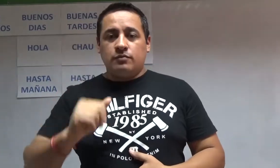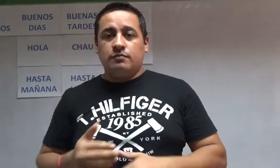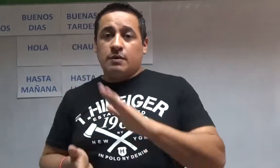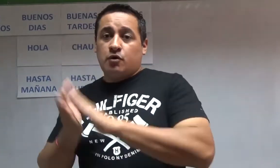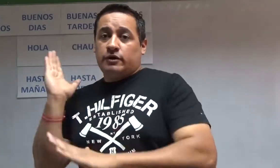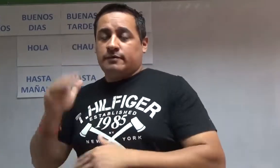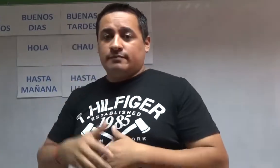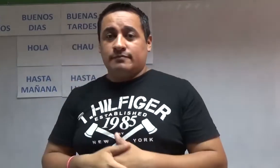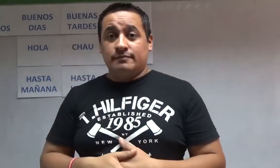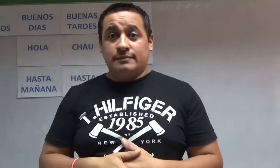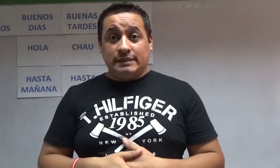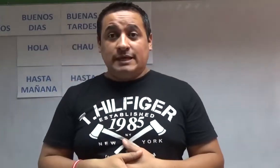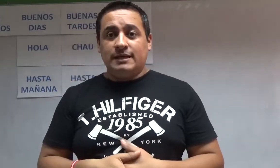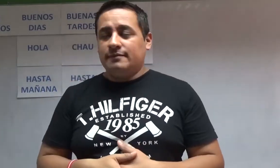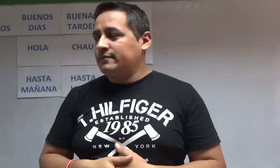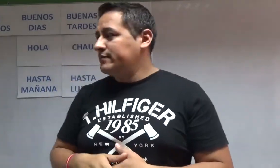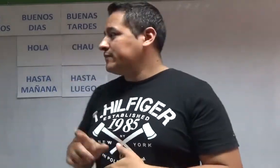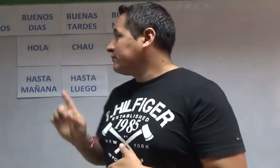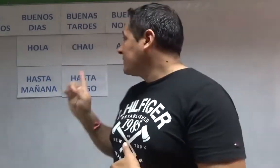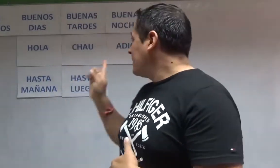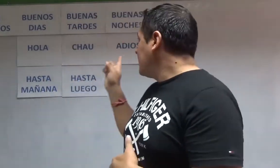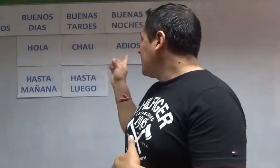me voy. ¿Sí?